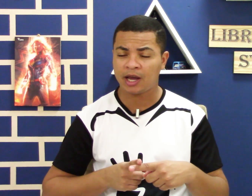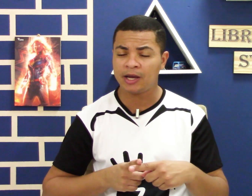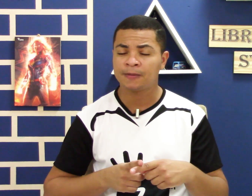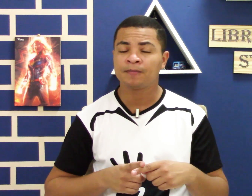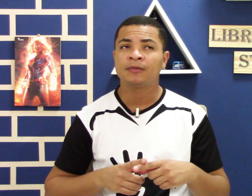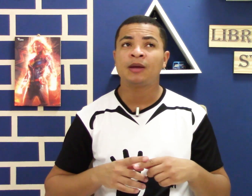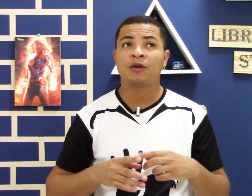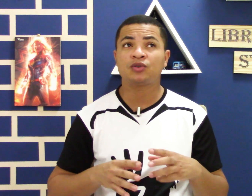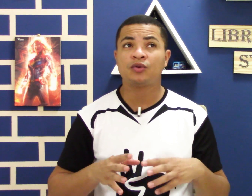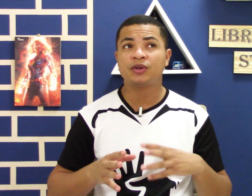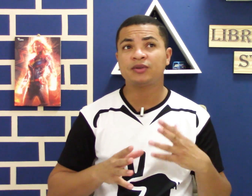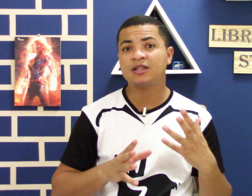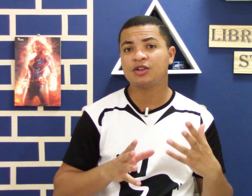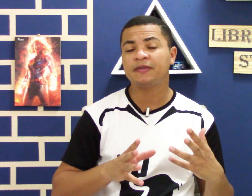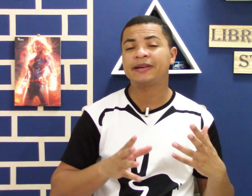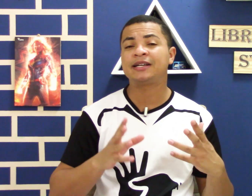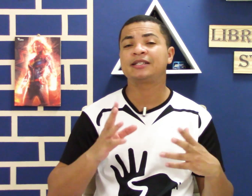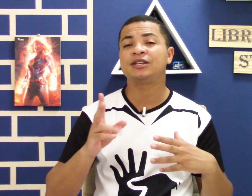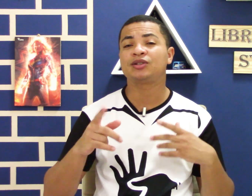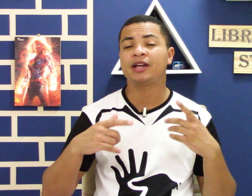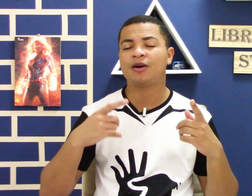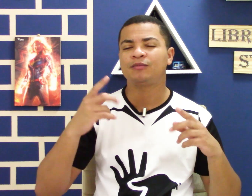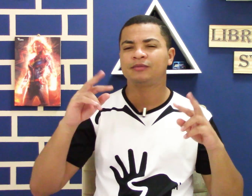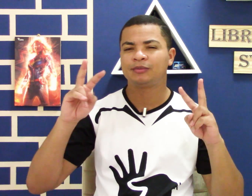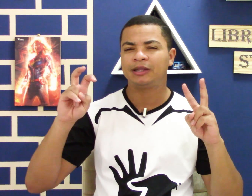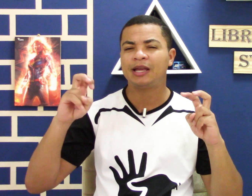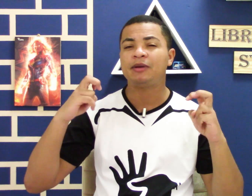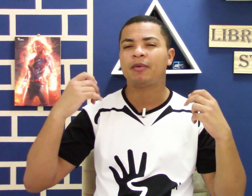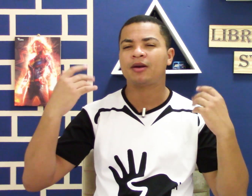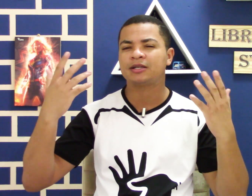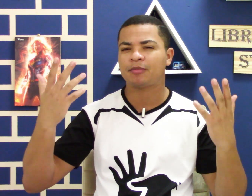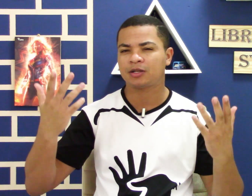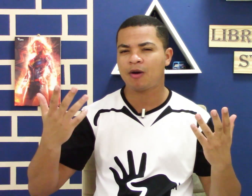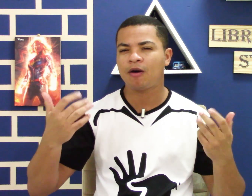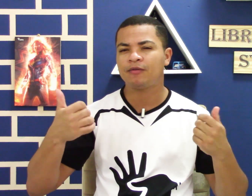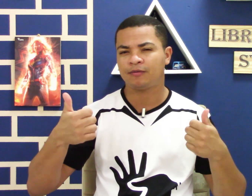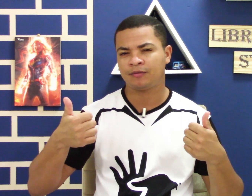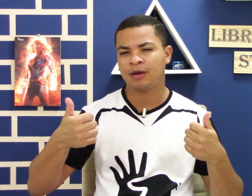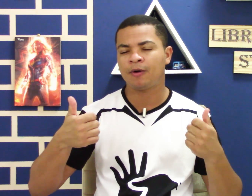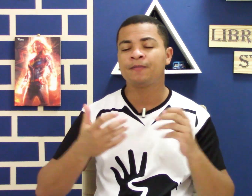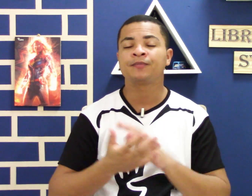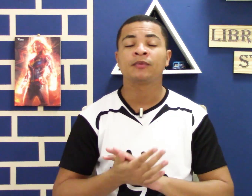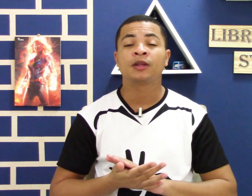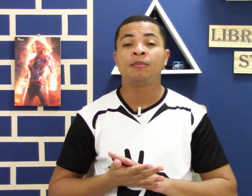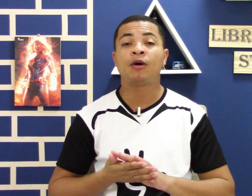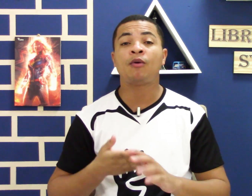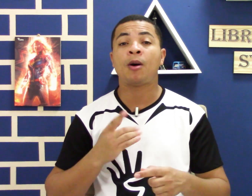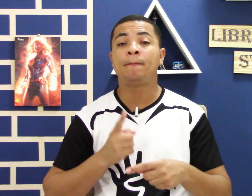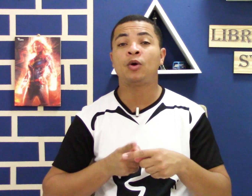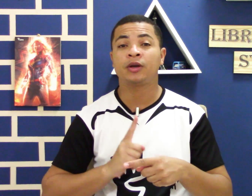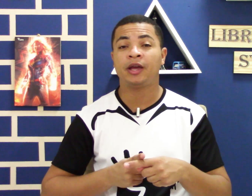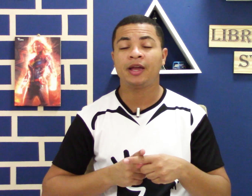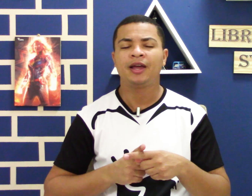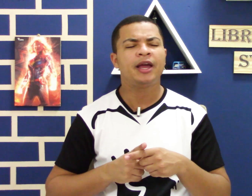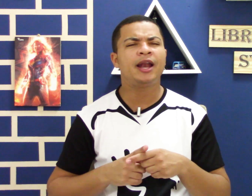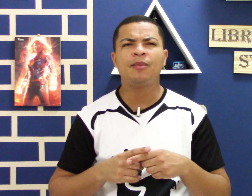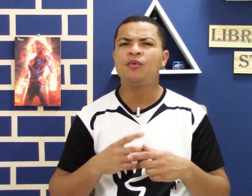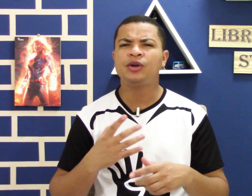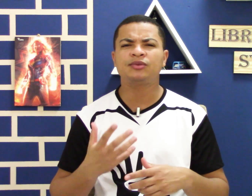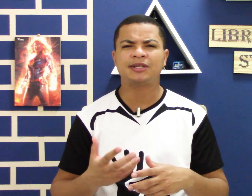ok? Professor, eu conheço outro sinal de vingança. Isso aí é uma teminha para a nossa próxima aula ao vivo, tá bom? Bom, ó, porquê? Ele é muito